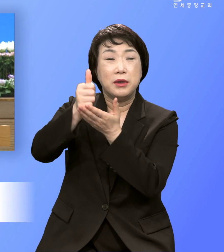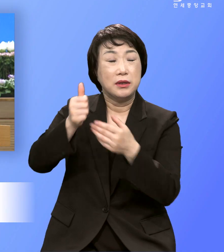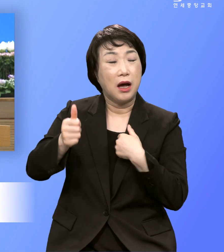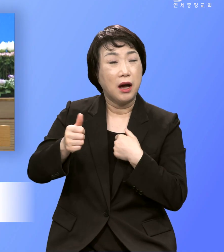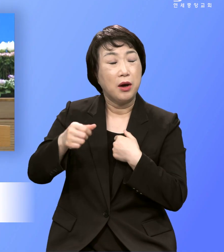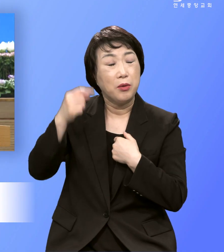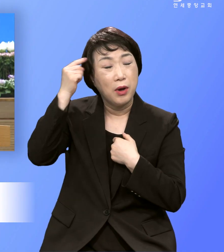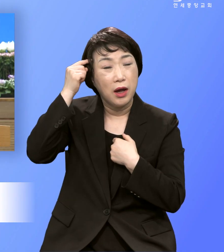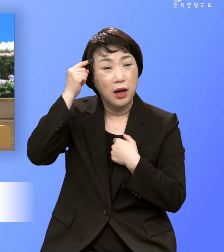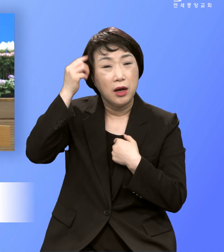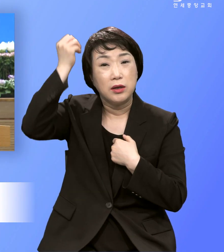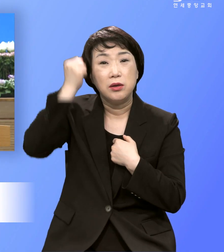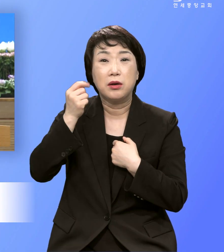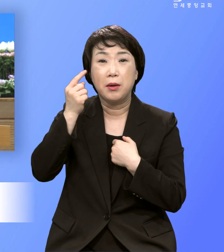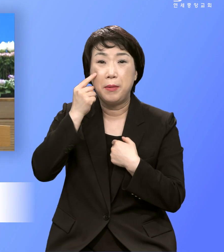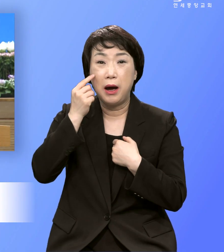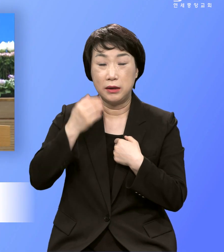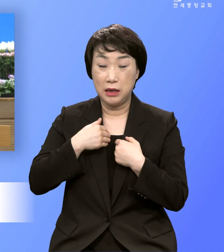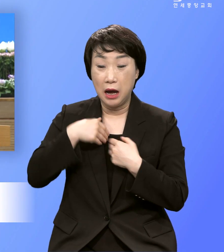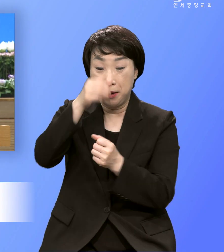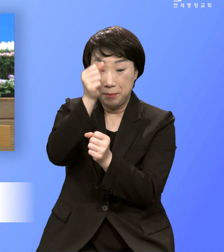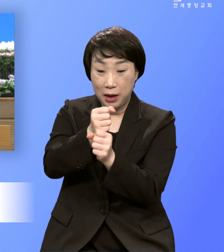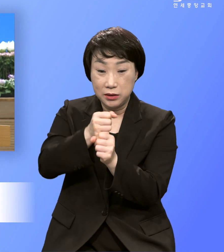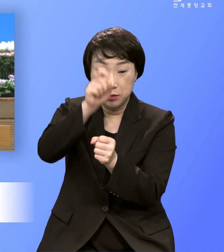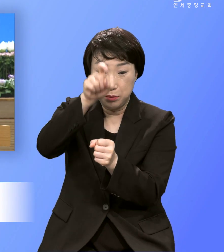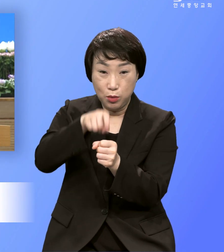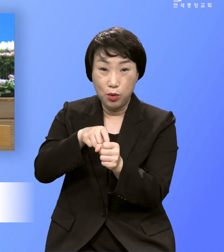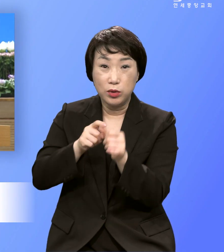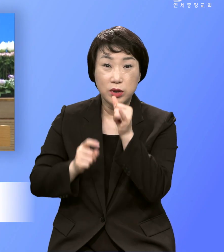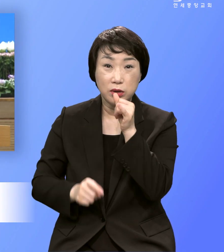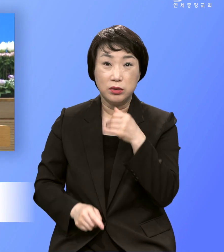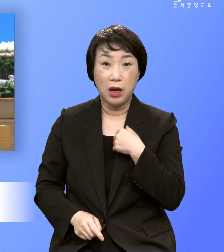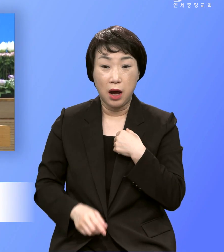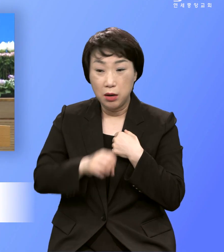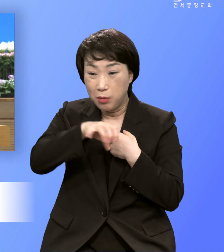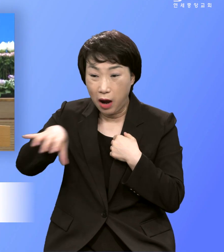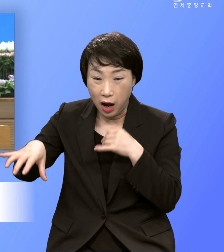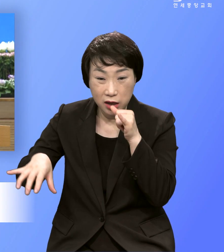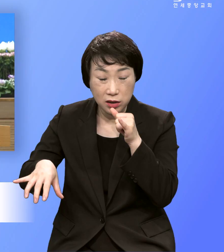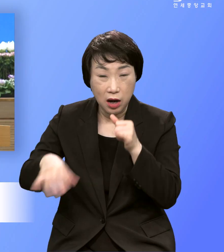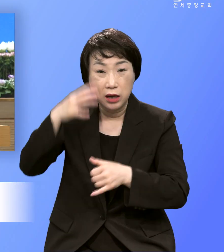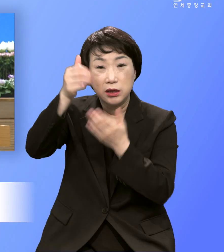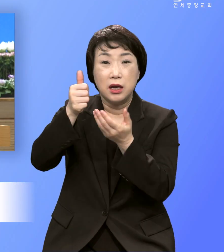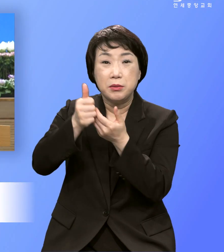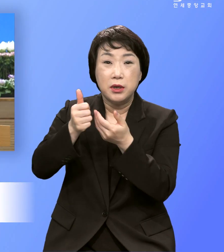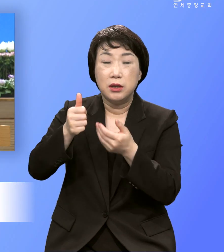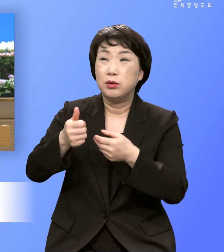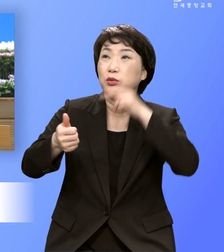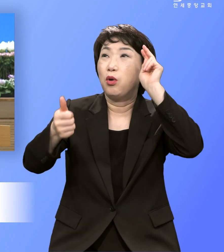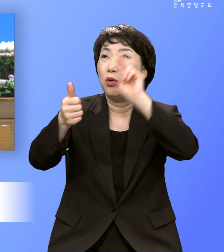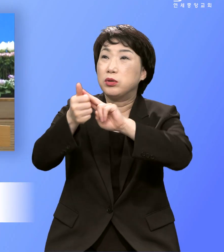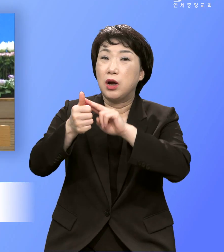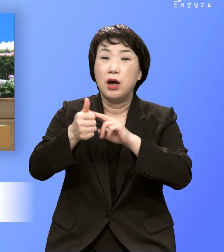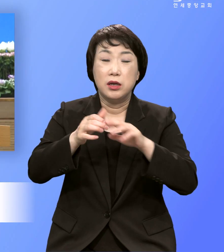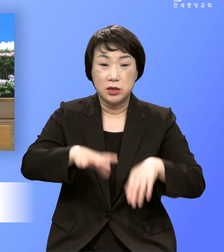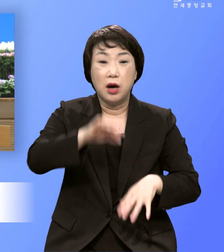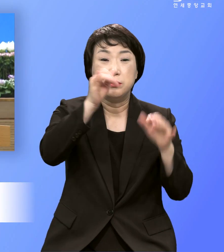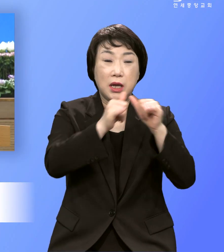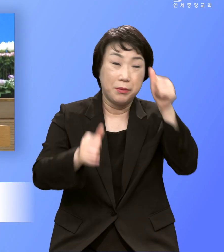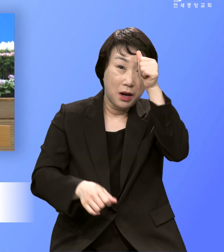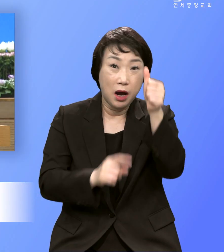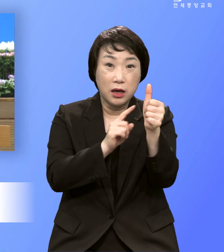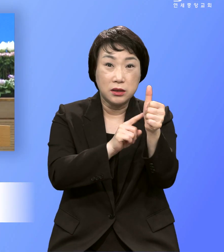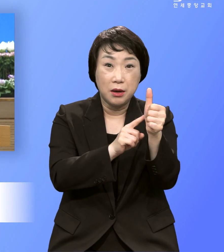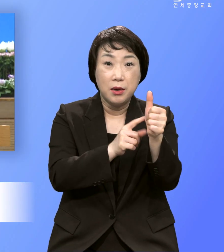기억하라 말이야. 너를 만든 목적을 상실하고 하나님을 도전한 첫사람